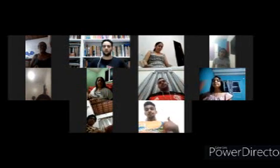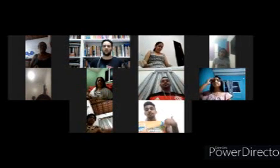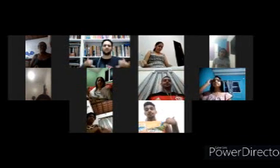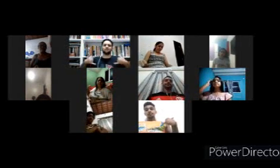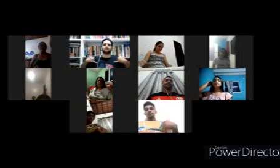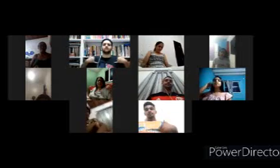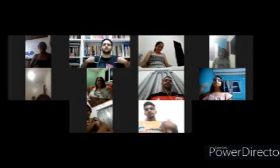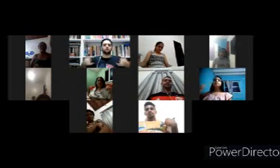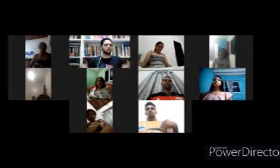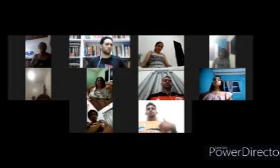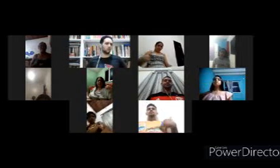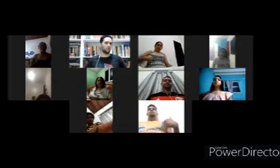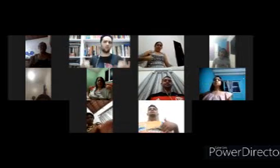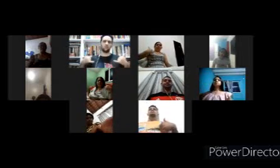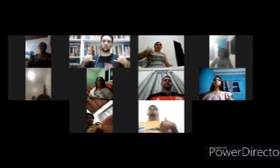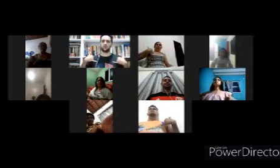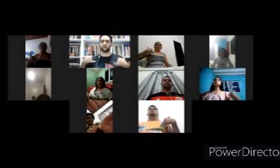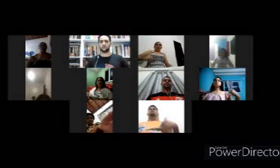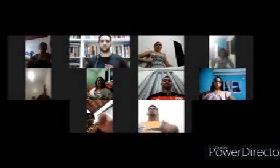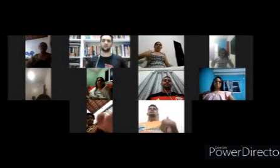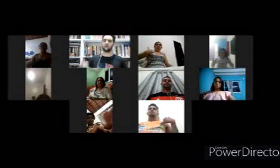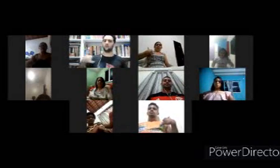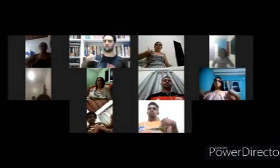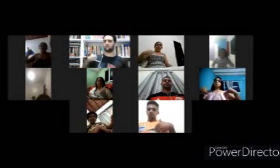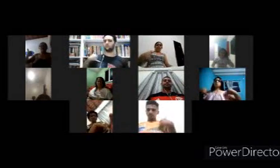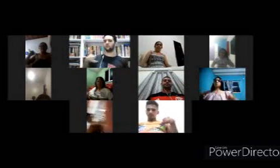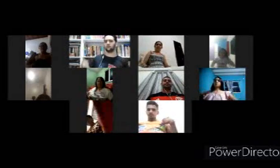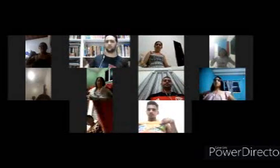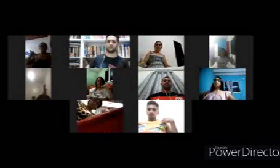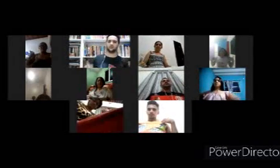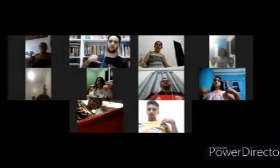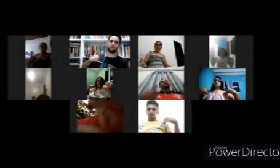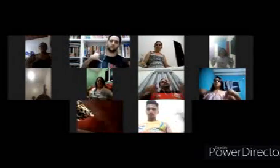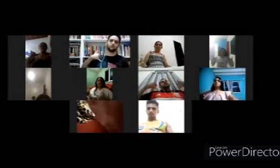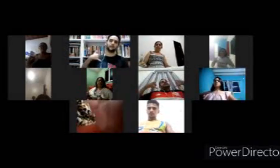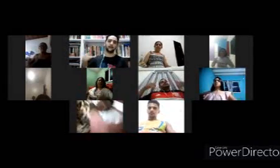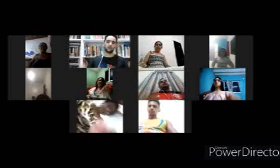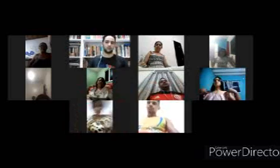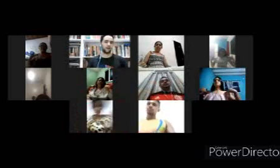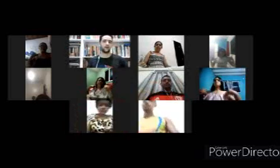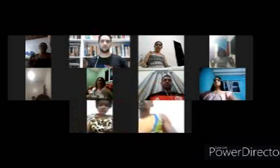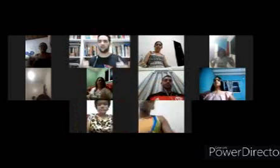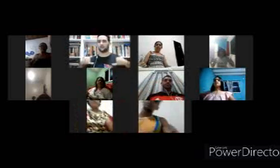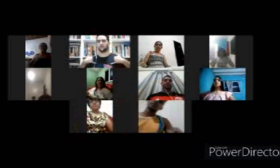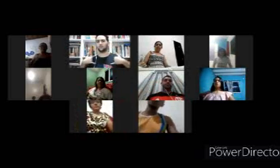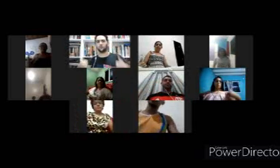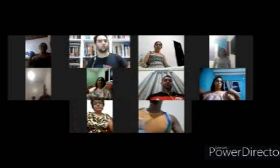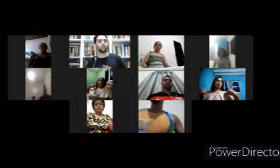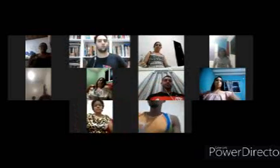tenho que orgulho, com as duas mãos, ó, com uma, estou dizendo que sou. E enche o peito e fala, ó, você é muito